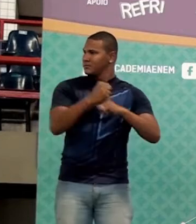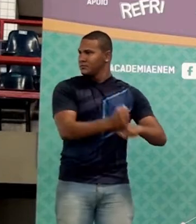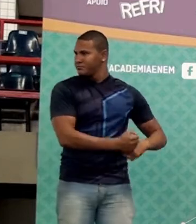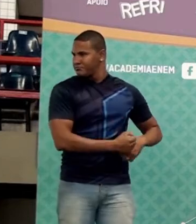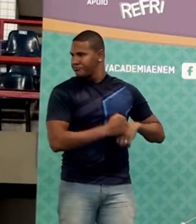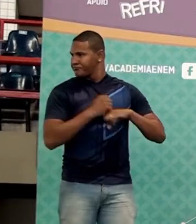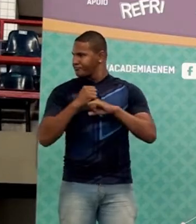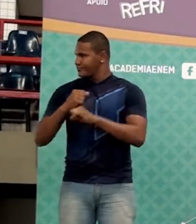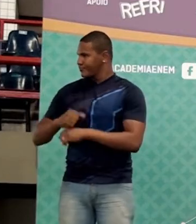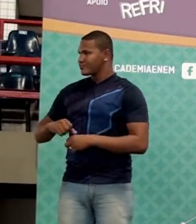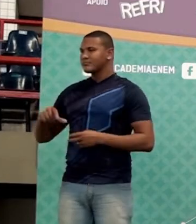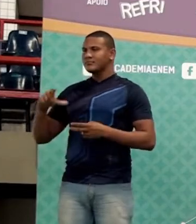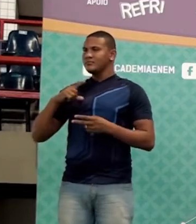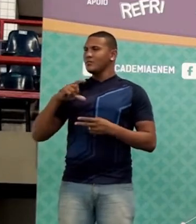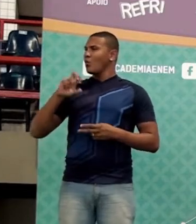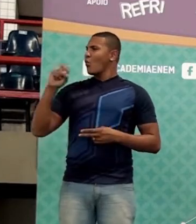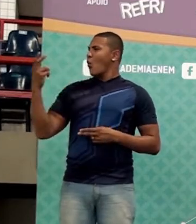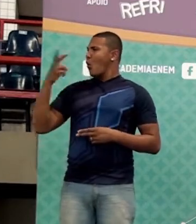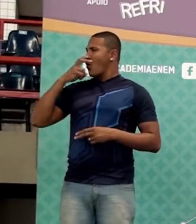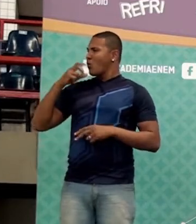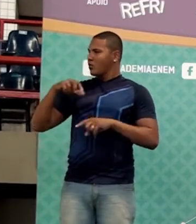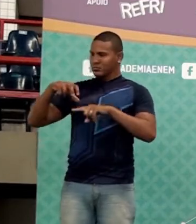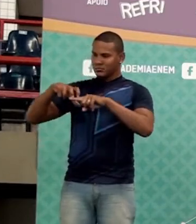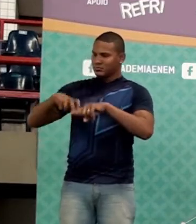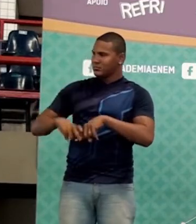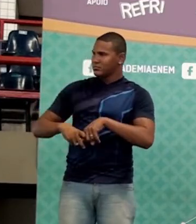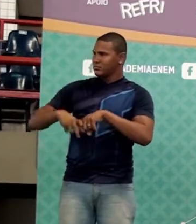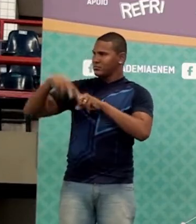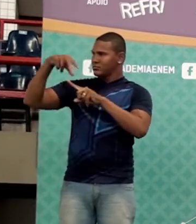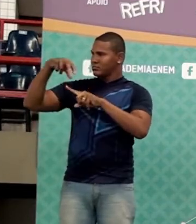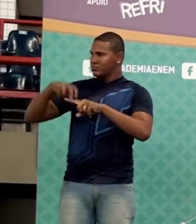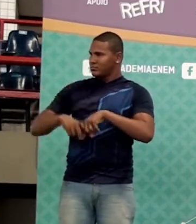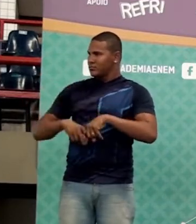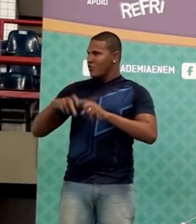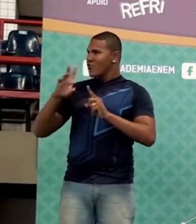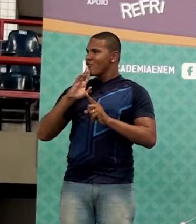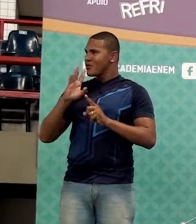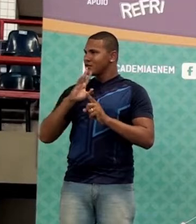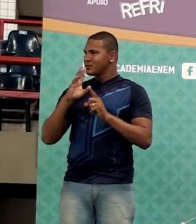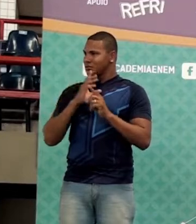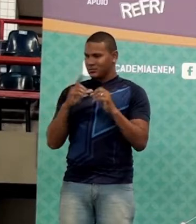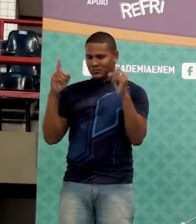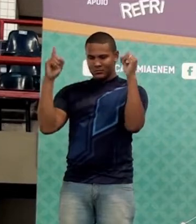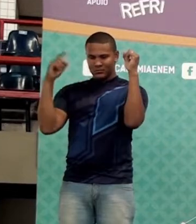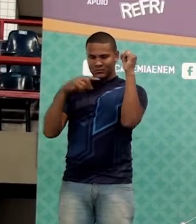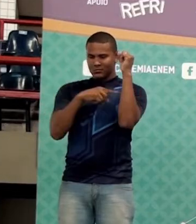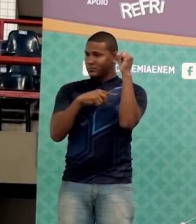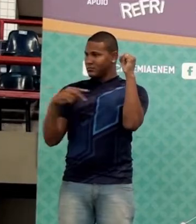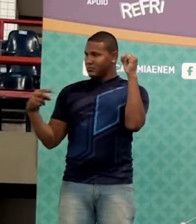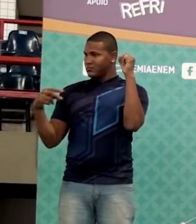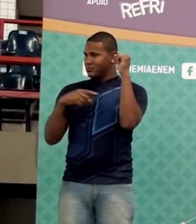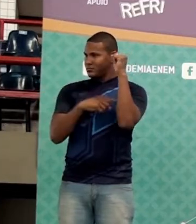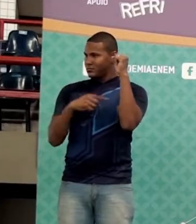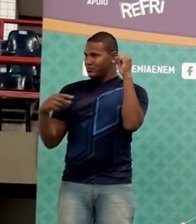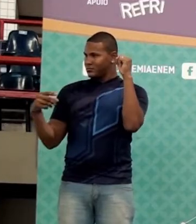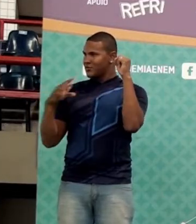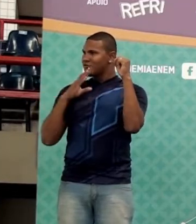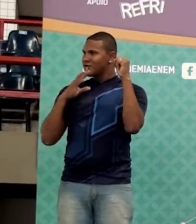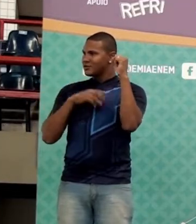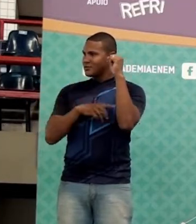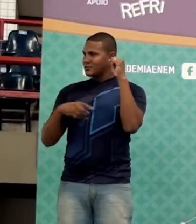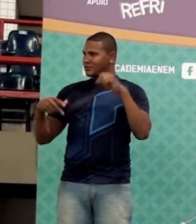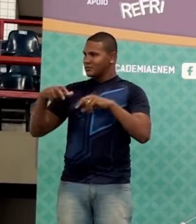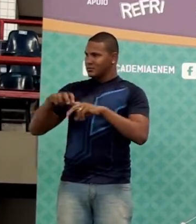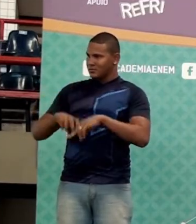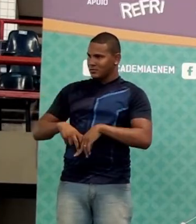ter visto aquela cordazinha, aquela liga elástica que amarram de uma ponta a outra e você vai ali se equilibrando, né? São